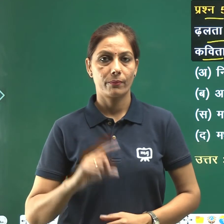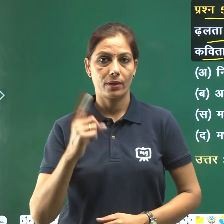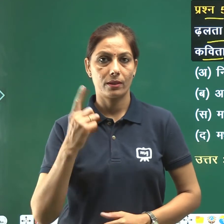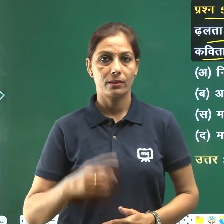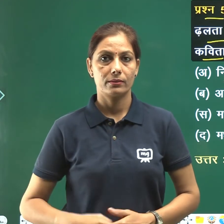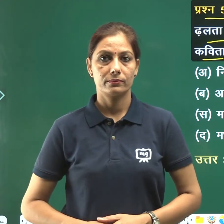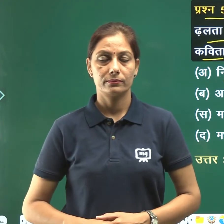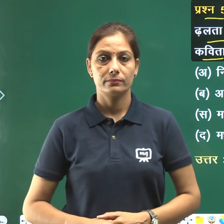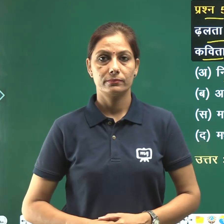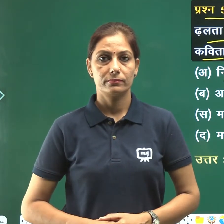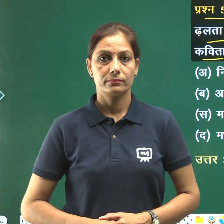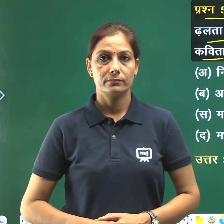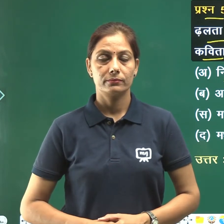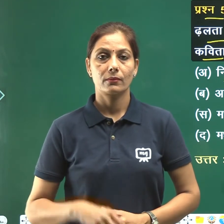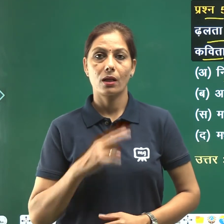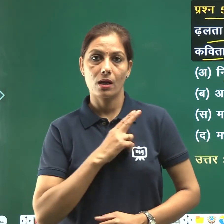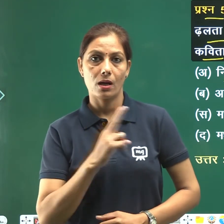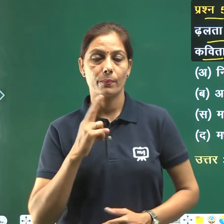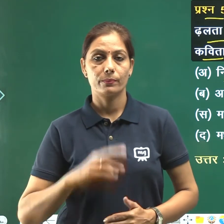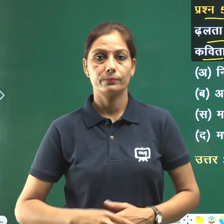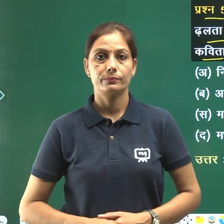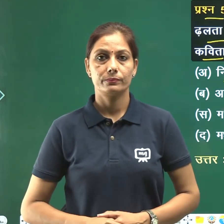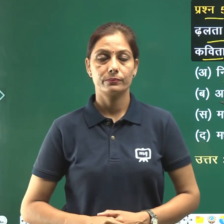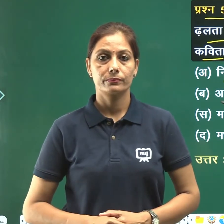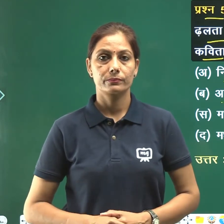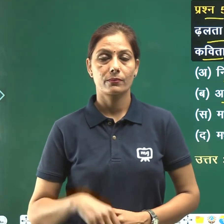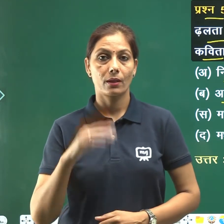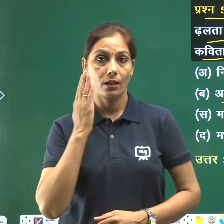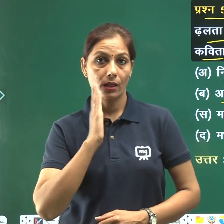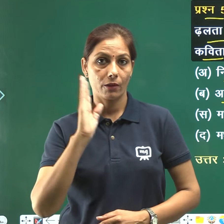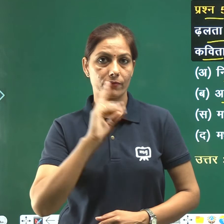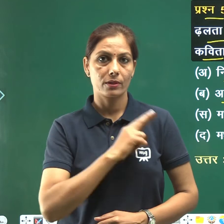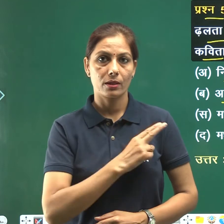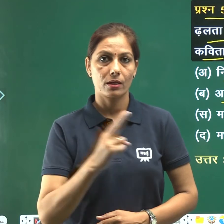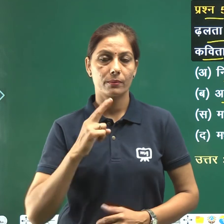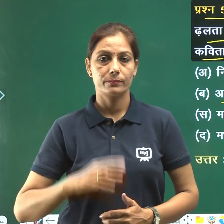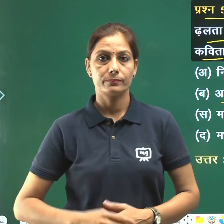पहला निशा निमंत्रण, दूसरा आत्मपरिचय,